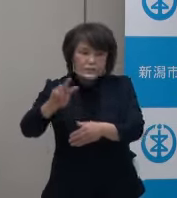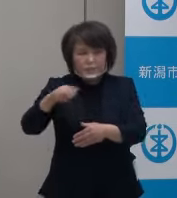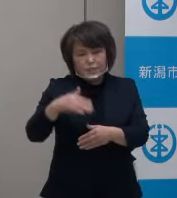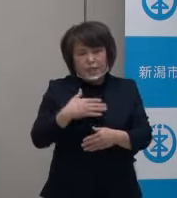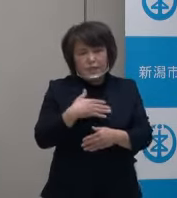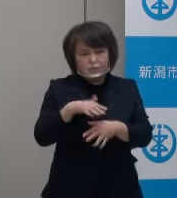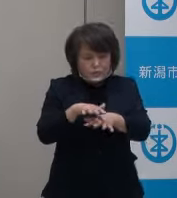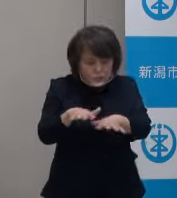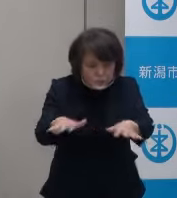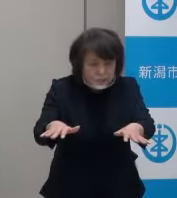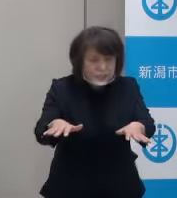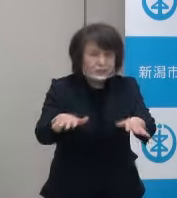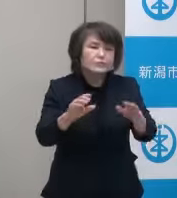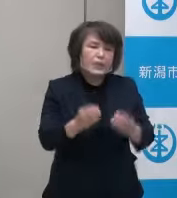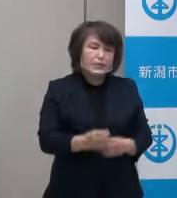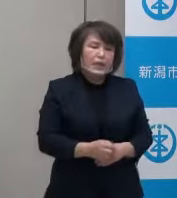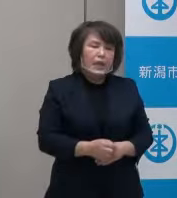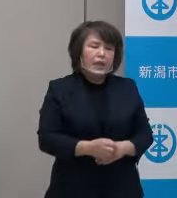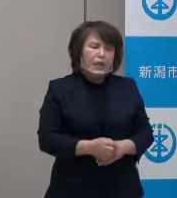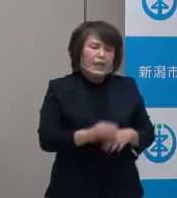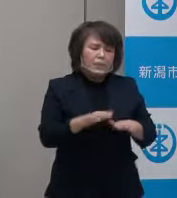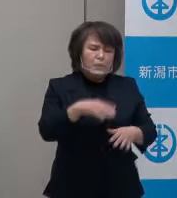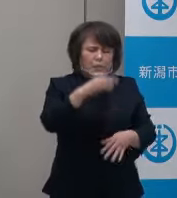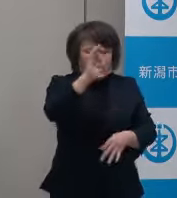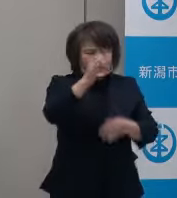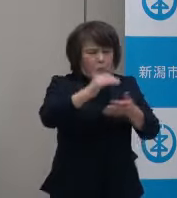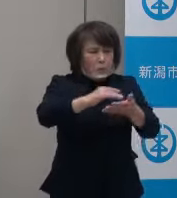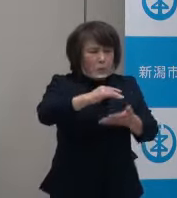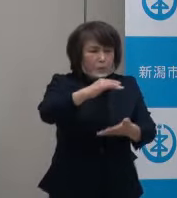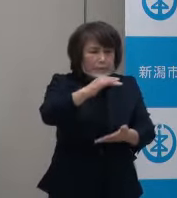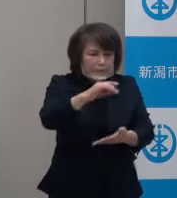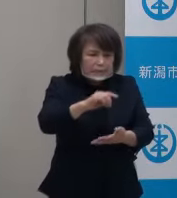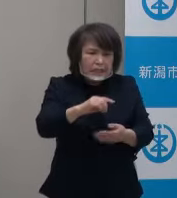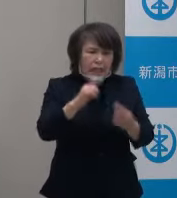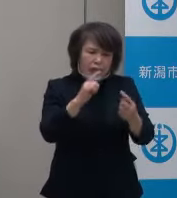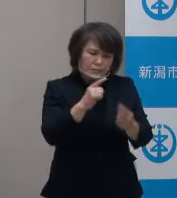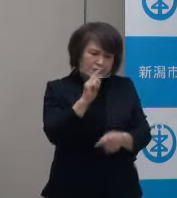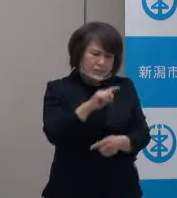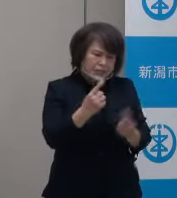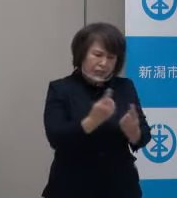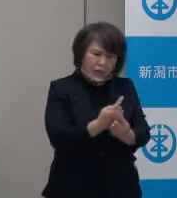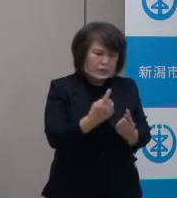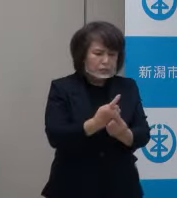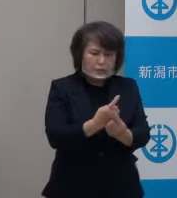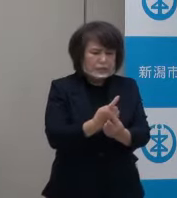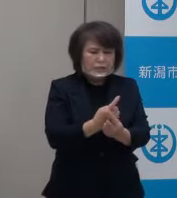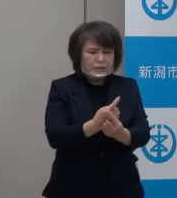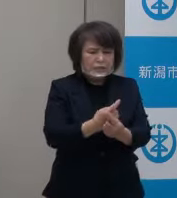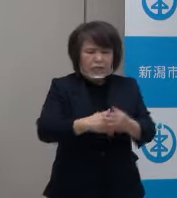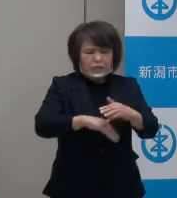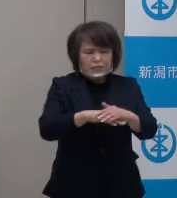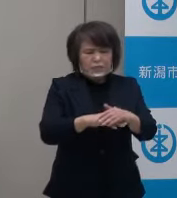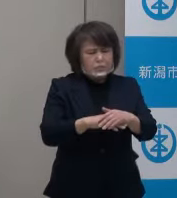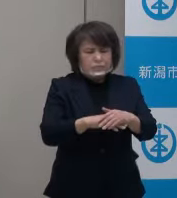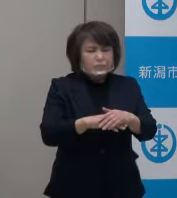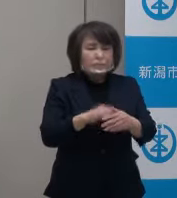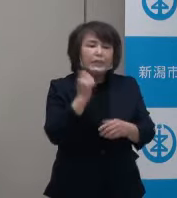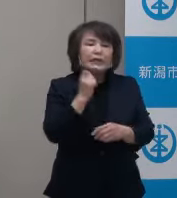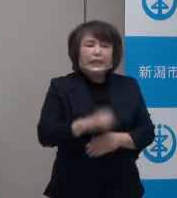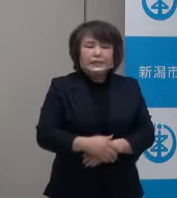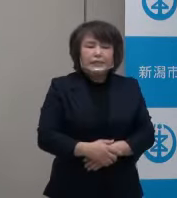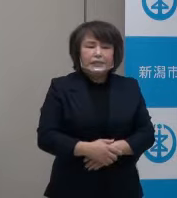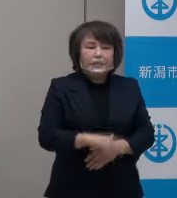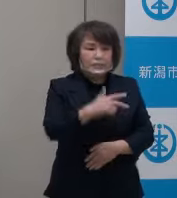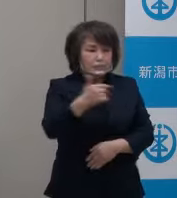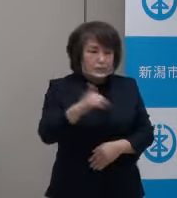ました。しかしながら、今回の大雪でこれらの見直しが十分に機能したとは言えません。